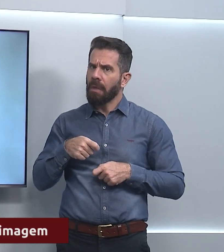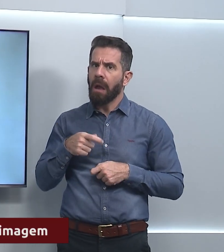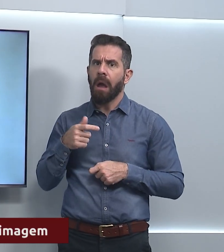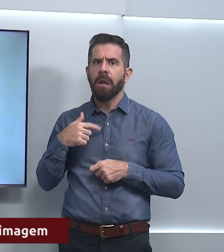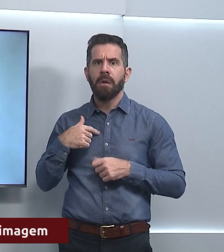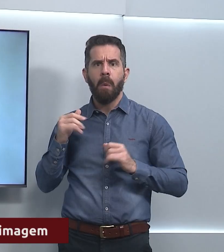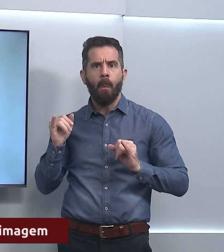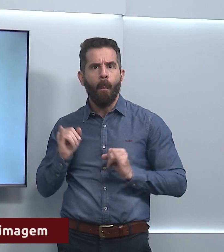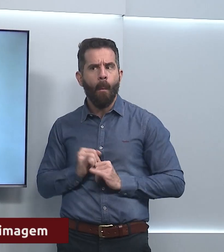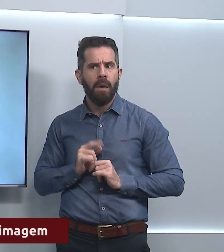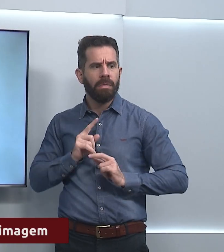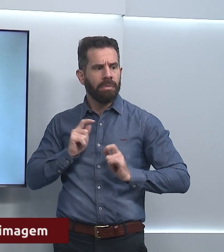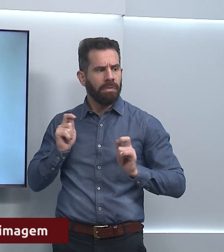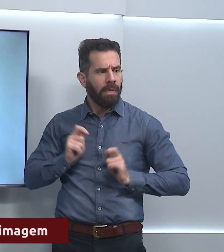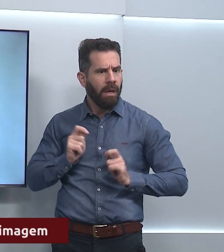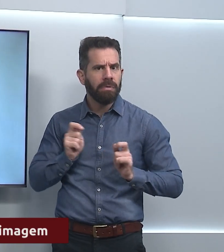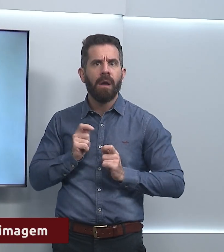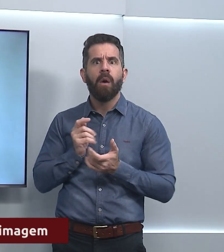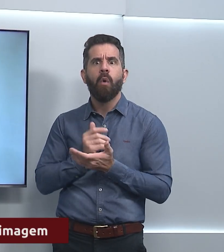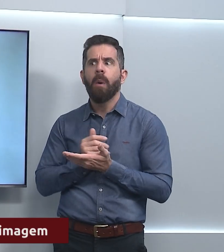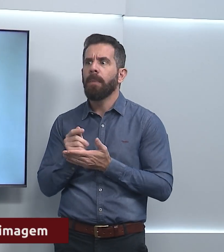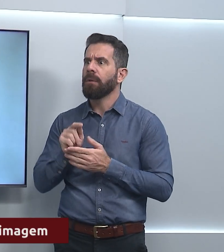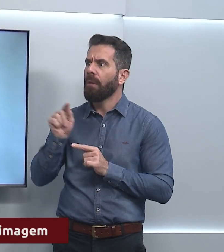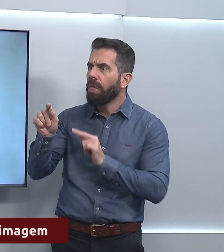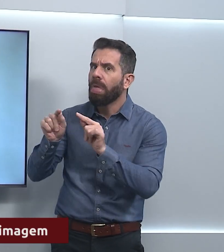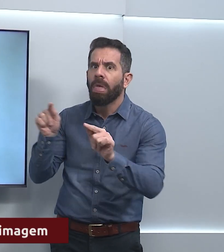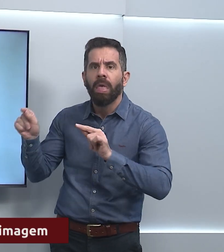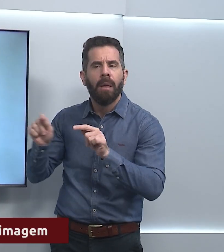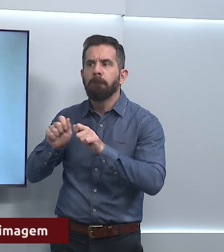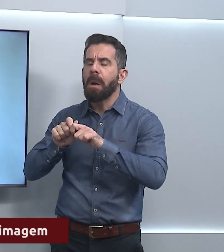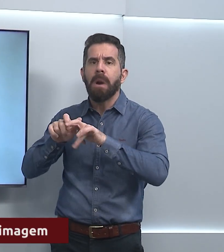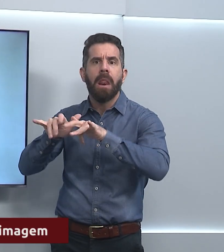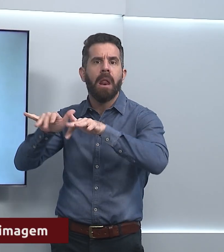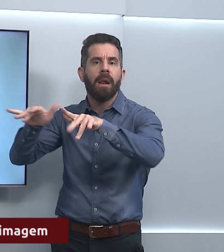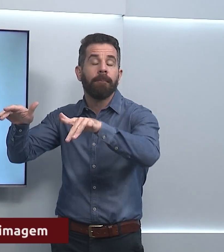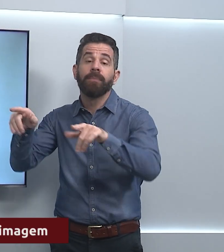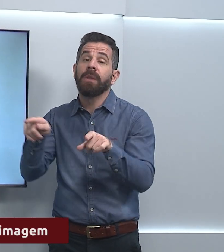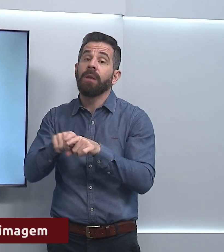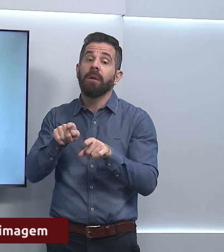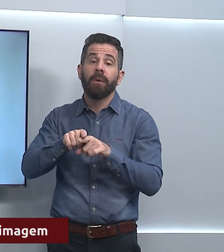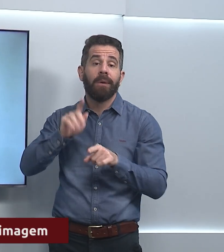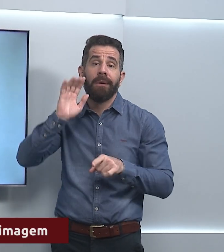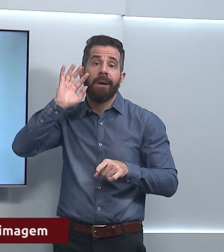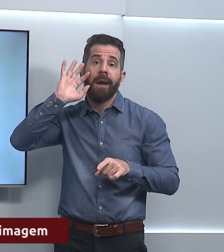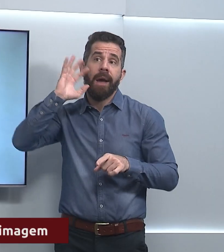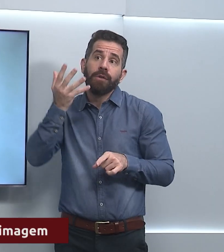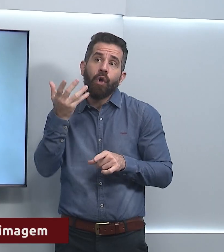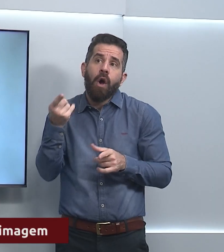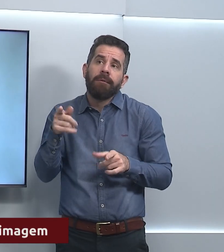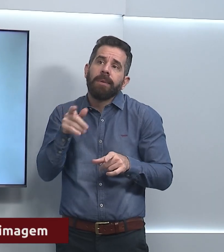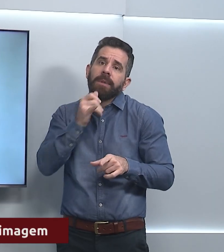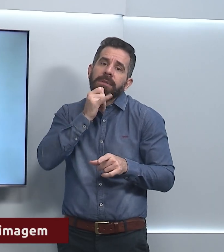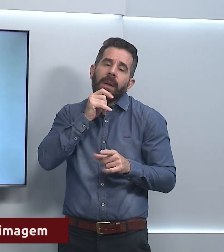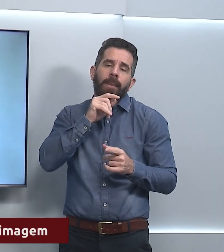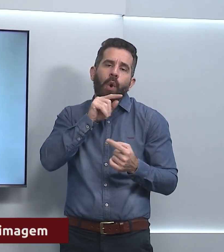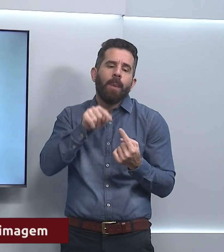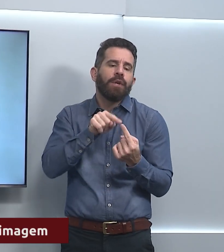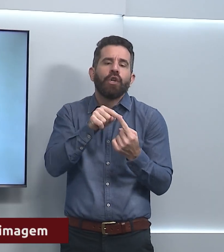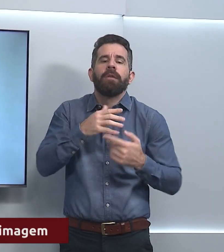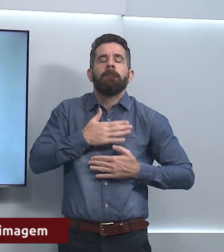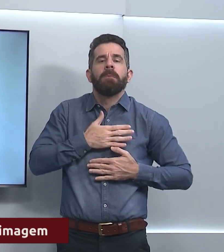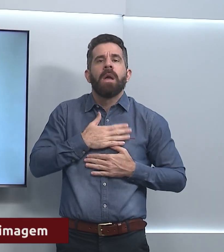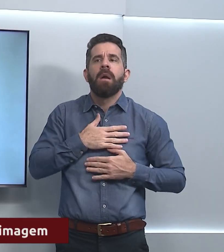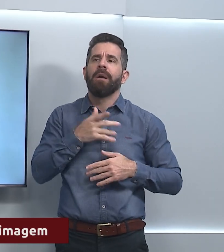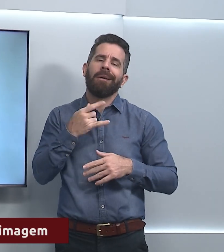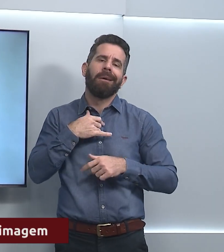pessoas estão utilizando como algo que resolve ali para fins estéticos. Então, peso, às vezes